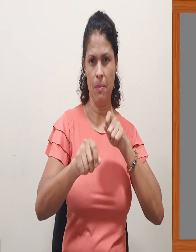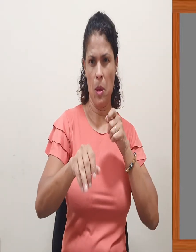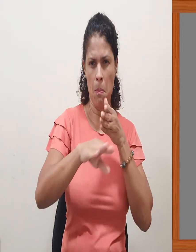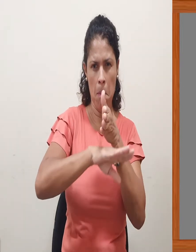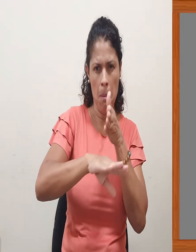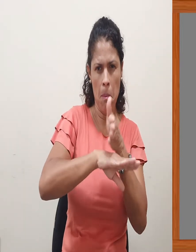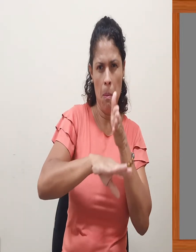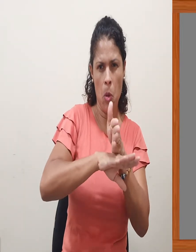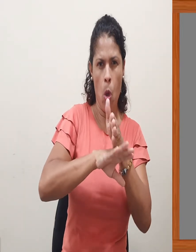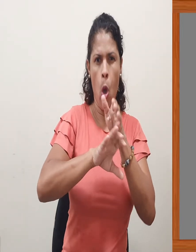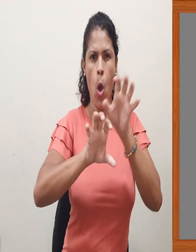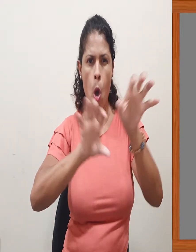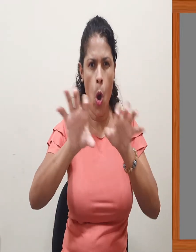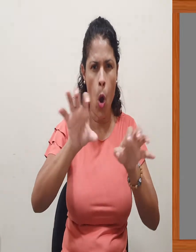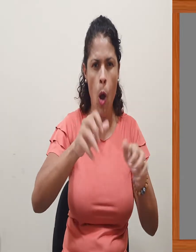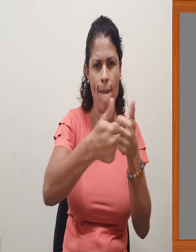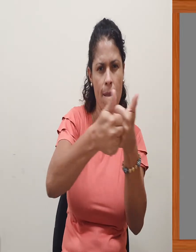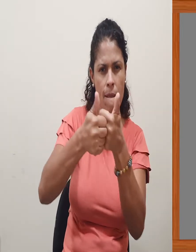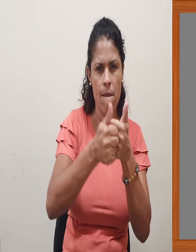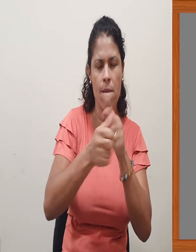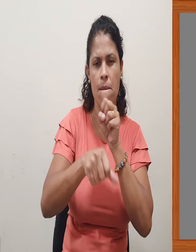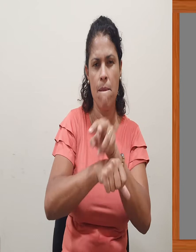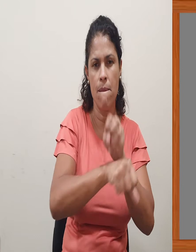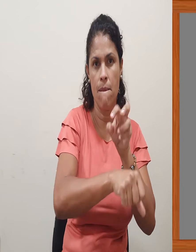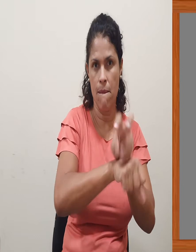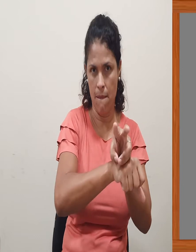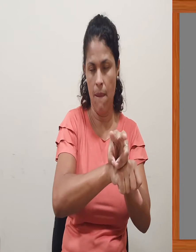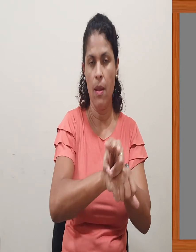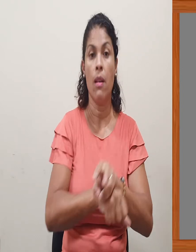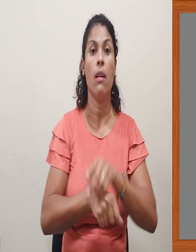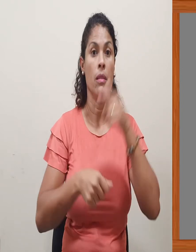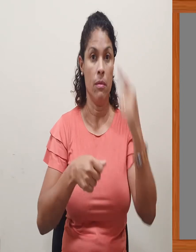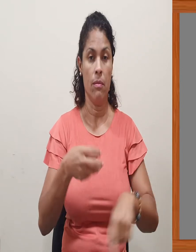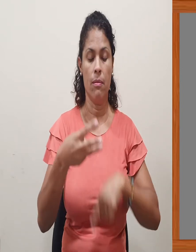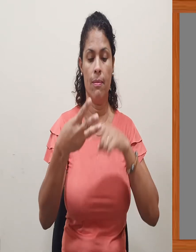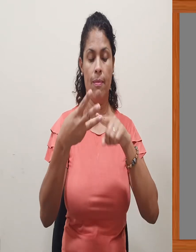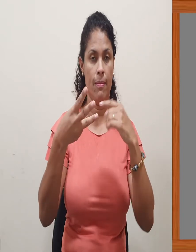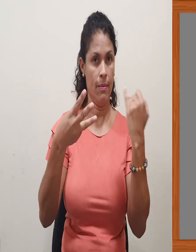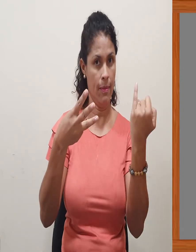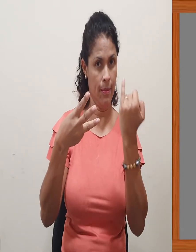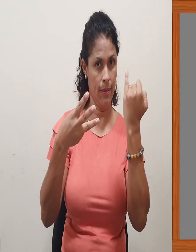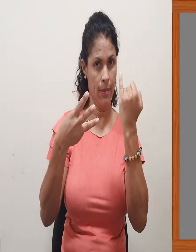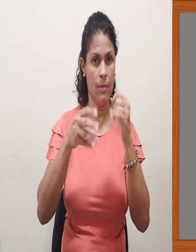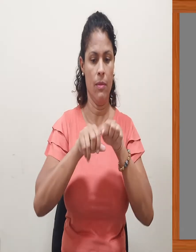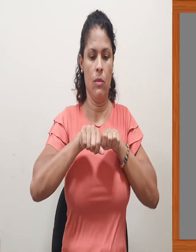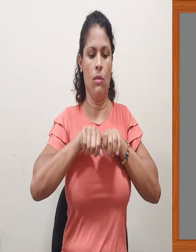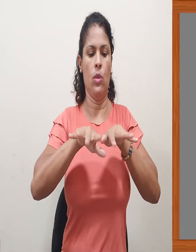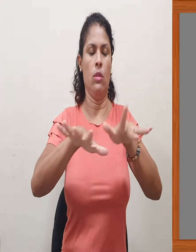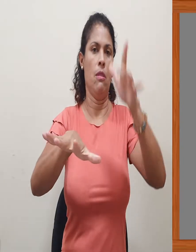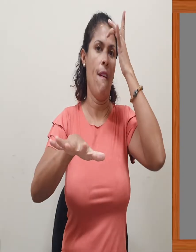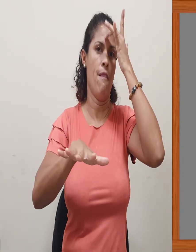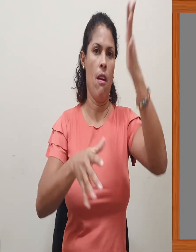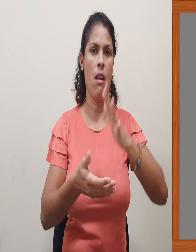outras células ditas normais do organismo. Também são capazes de invadir órgãos e